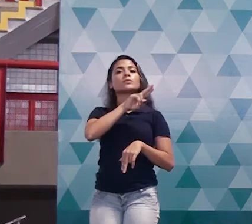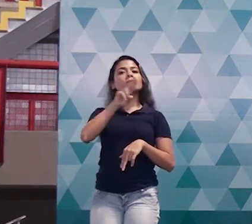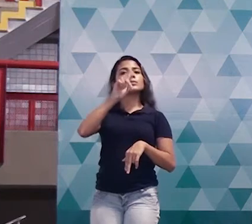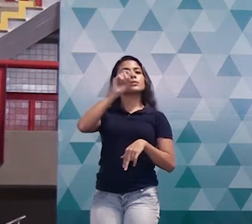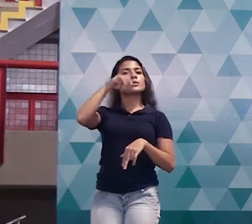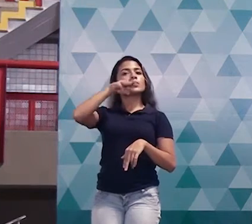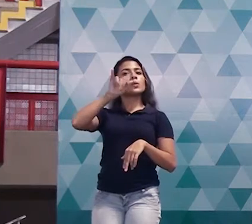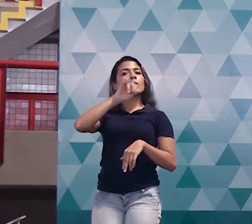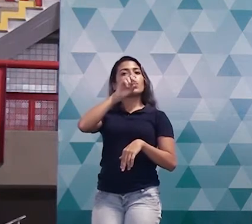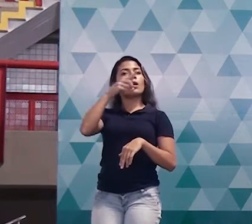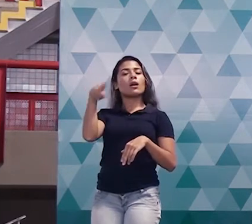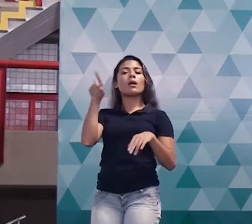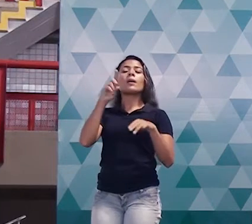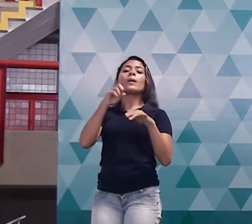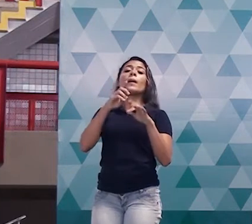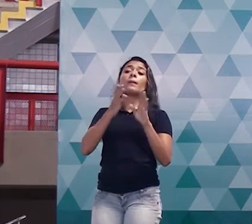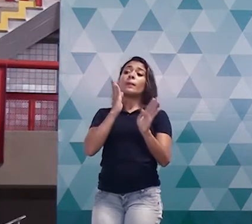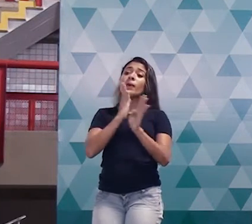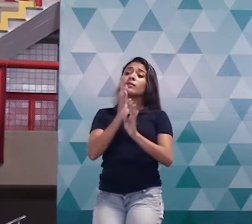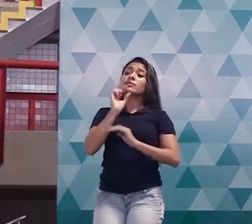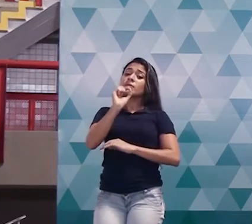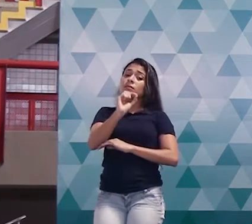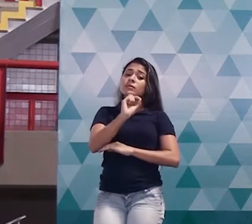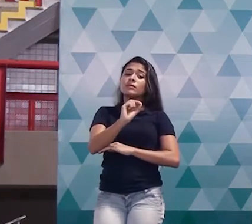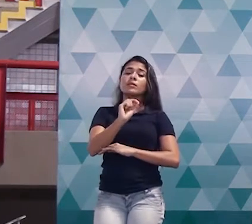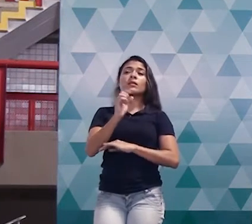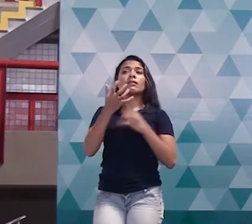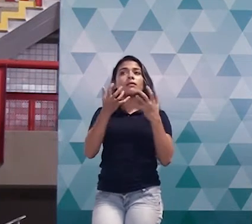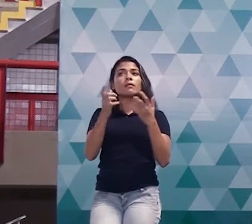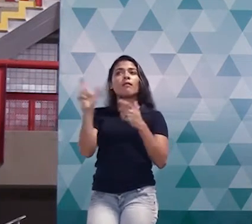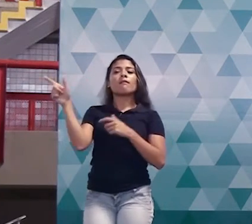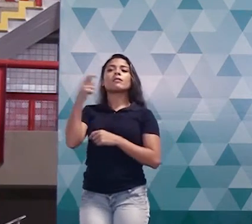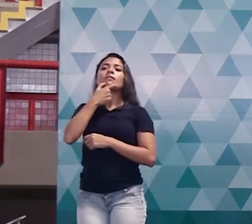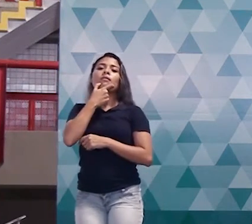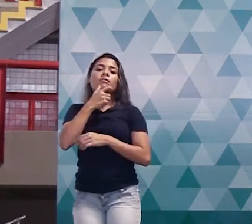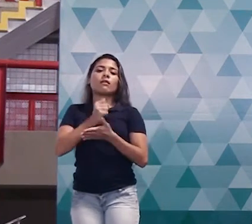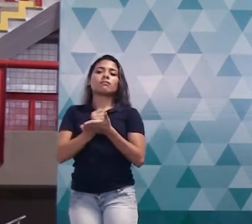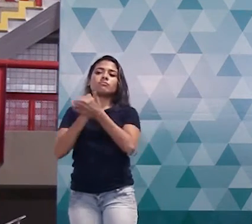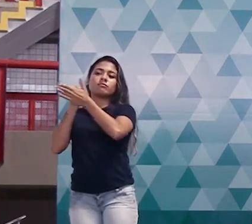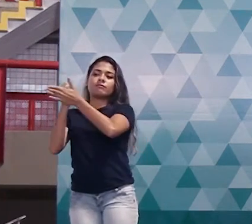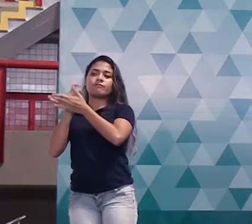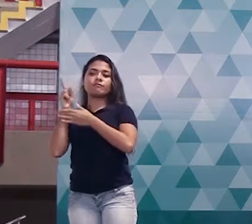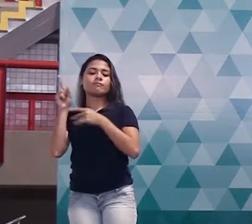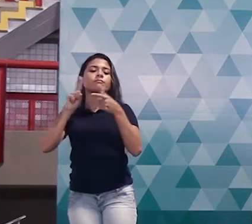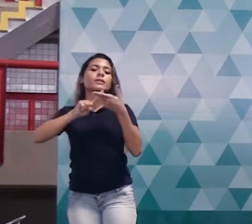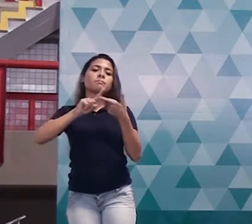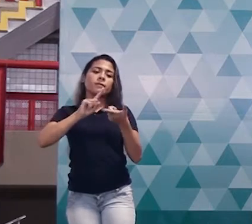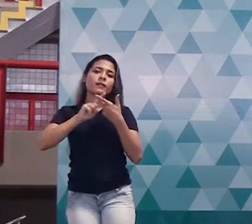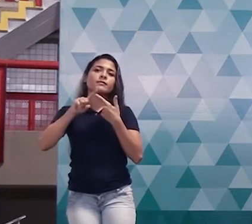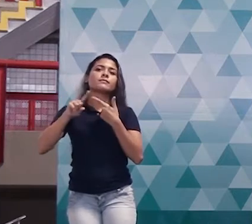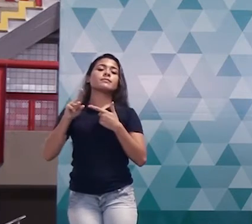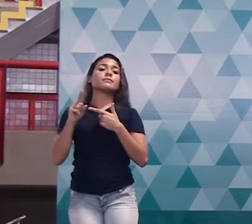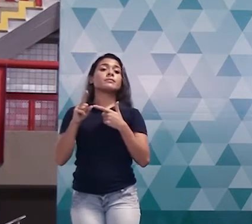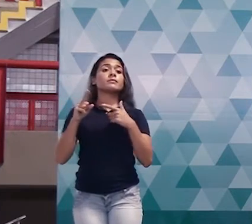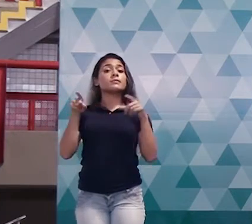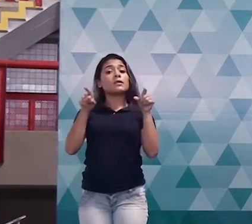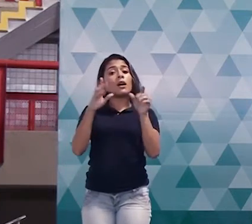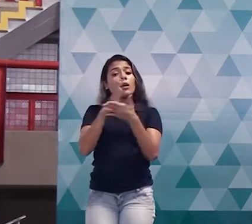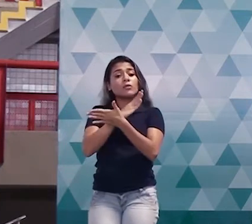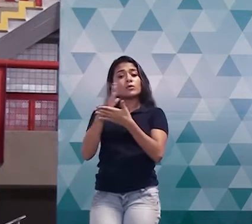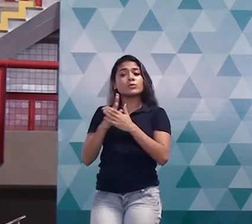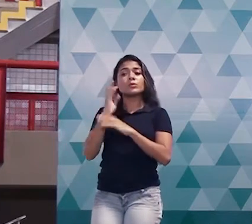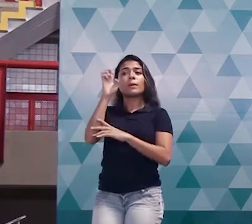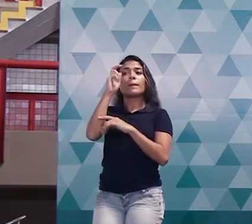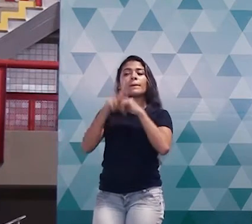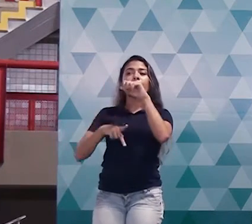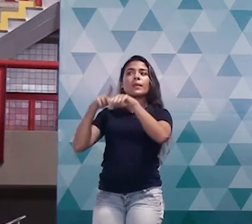os interesses da Inglaterra, porque Napoleão Bonaparte havia estabelecido o bloqueio continental, proibindo os países europeus de